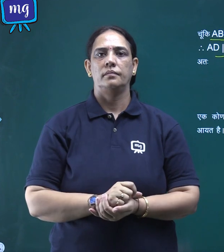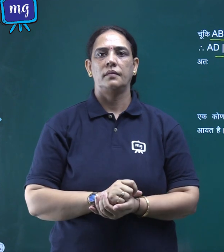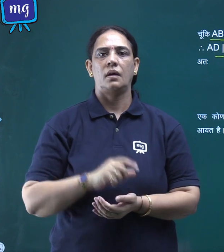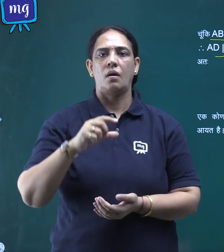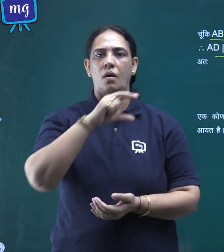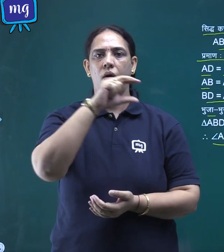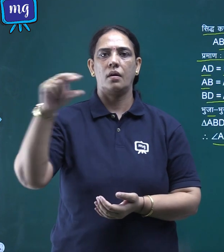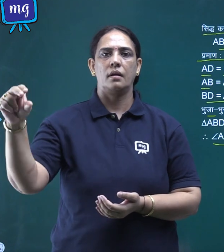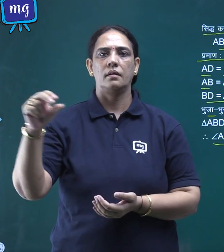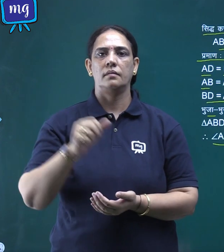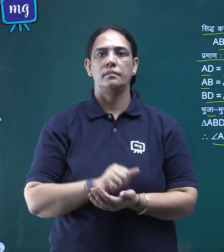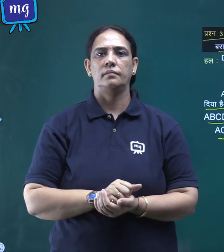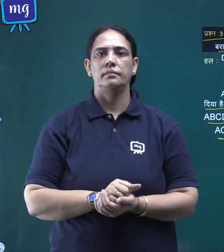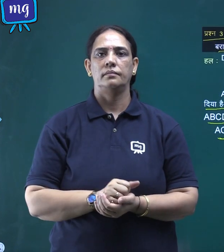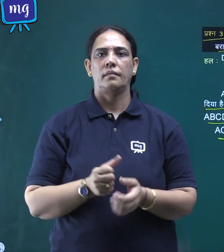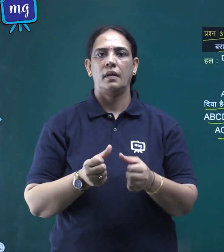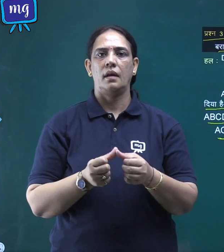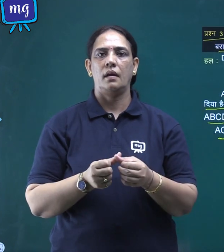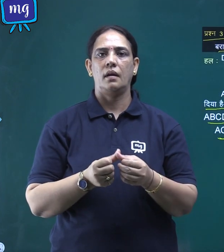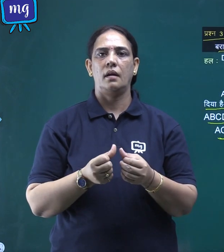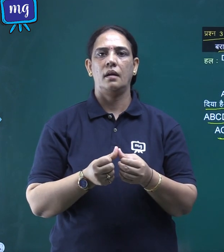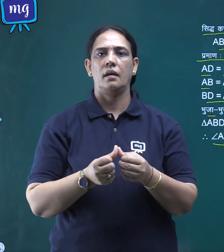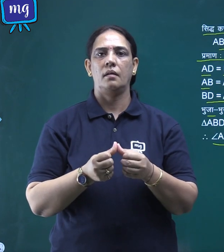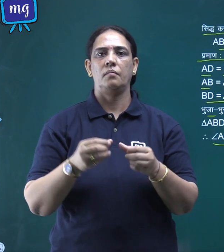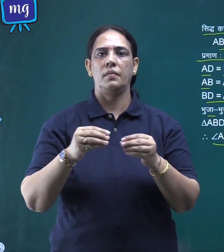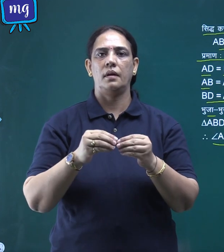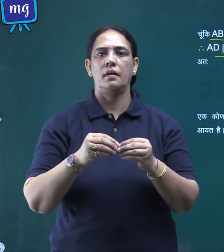और ए बी